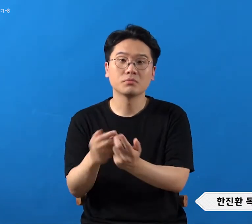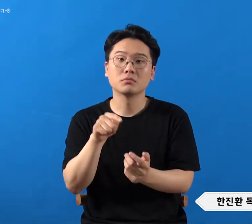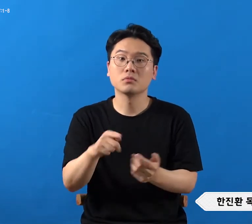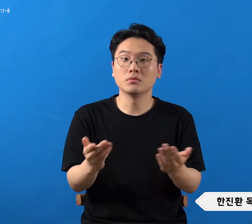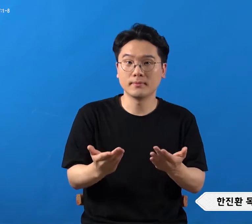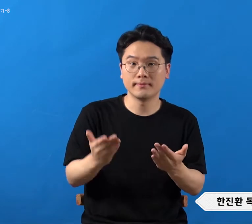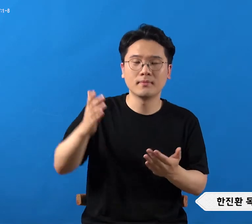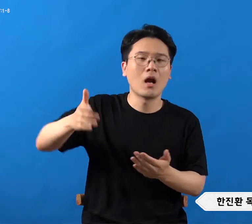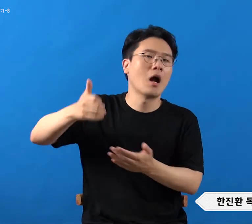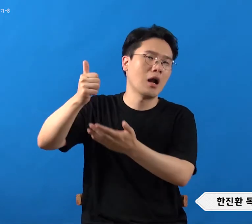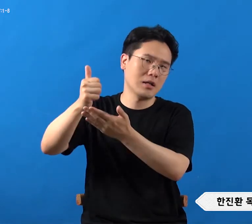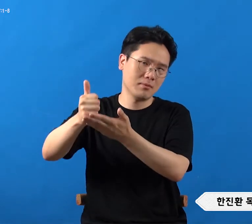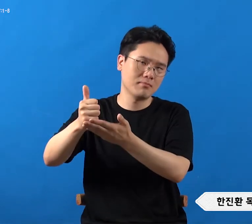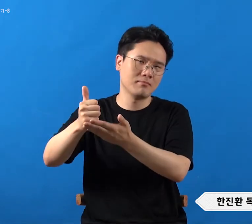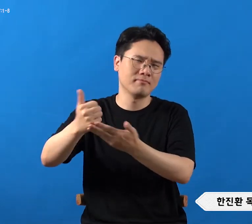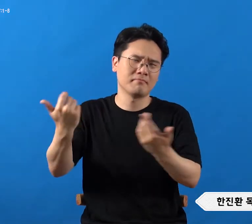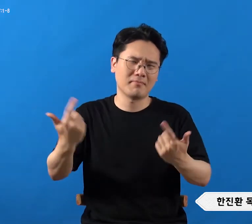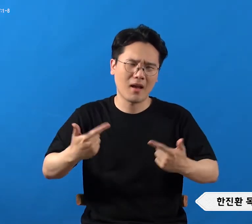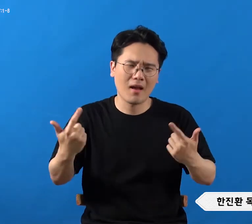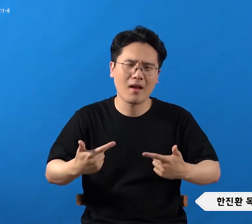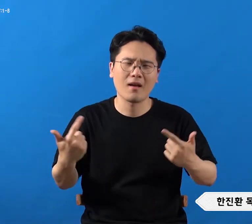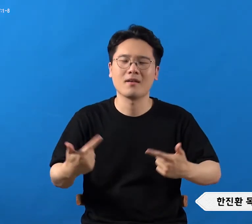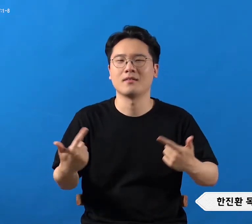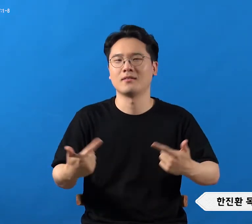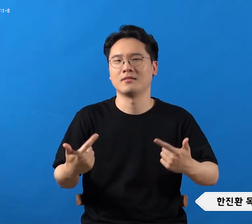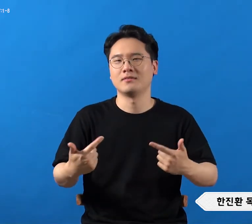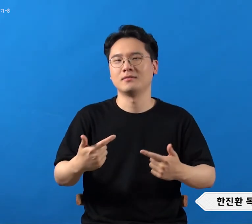일을 하나님은 매년 하고 계시죠.